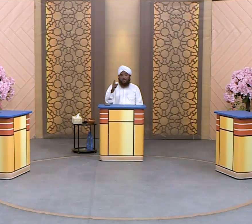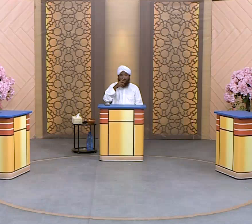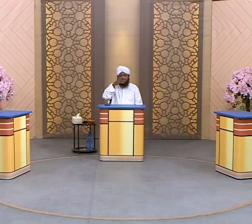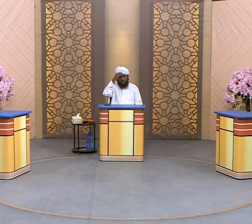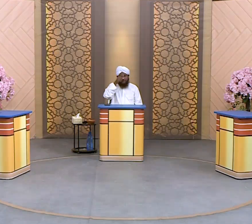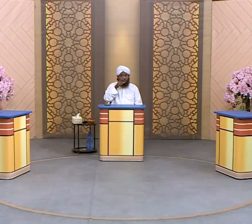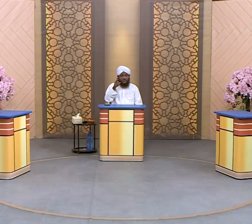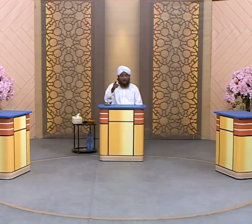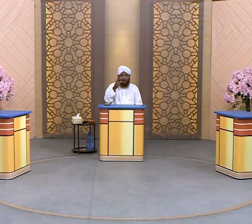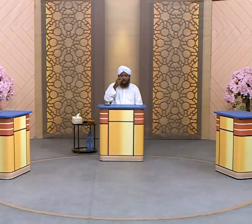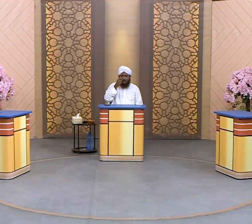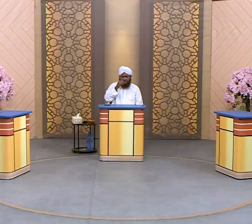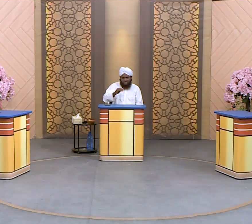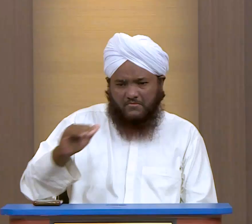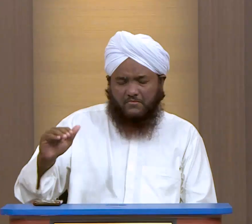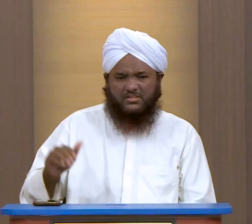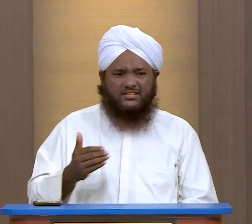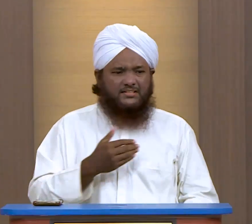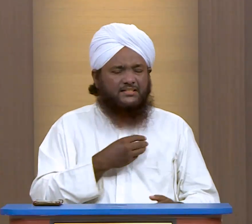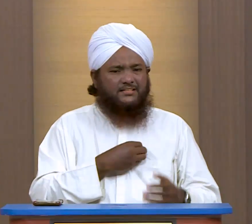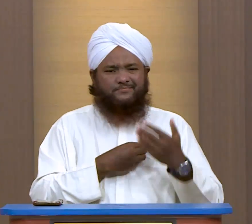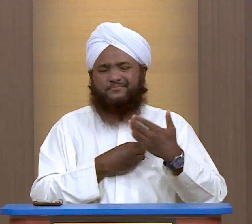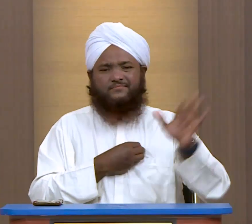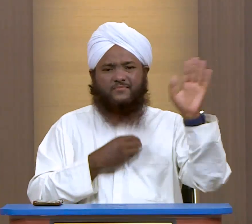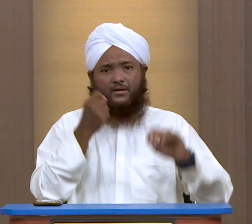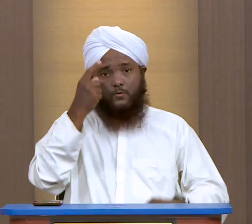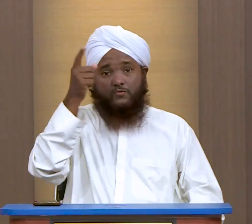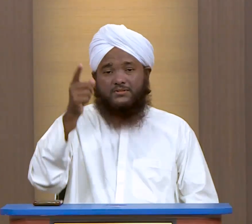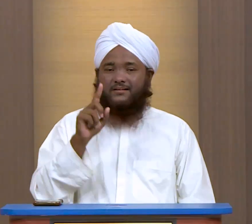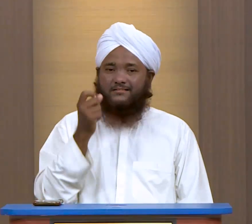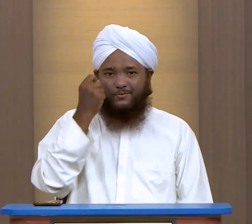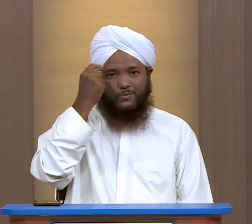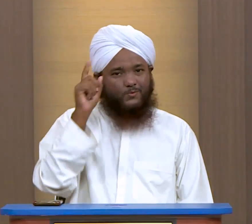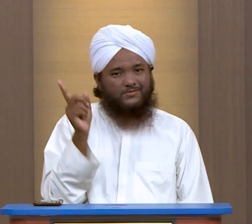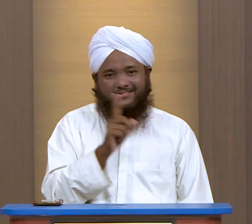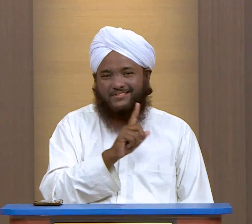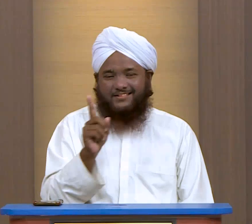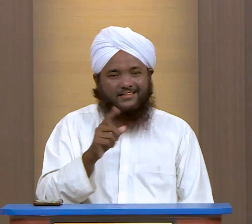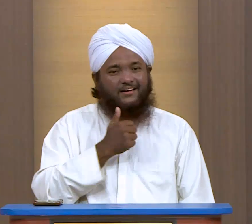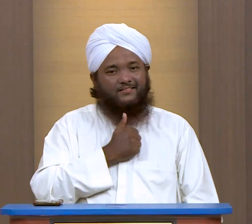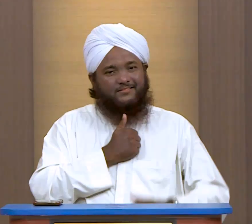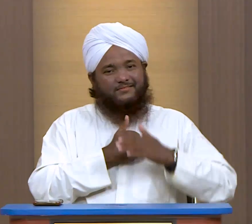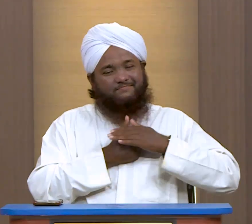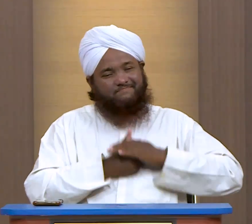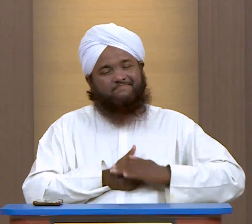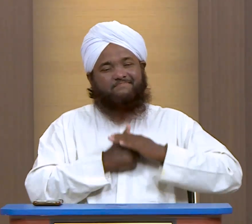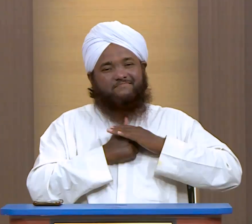اولاد بیزار ہو جاتی ہے، مگر یاد رکھیے ایسے حالات میں بھی ماں باپ کی خدمت لازمی